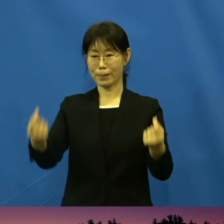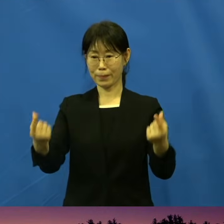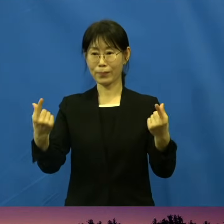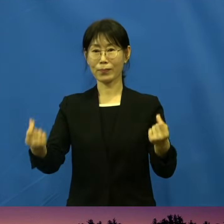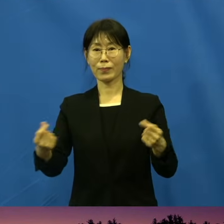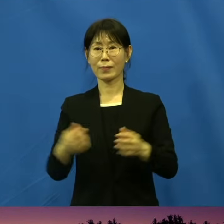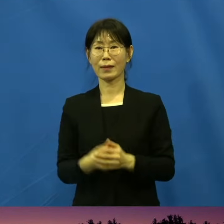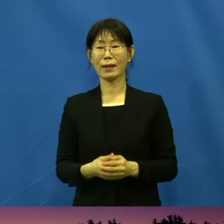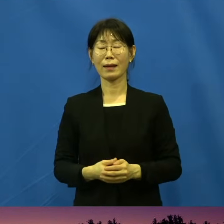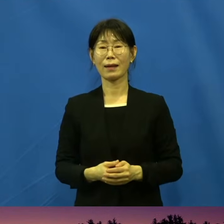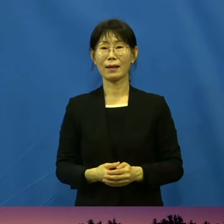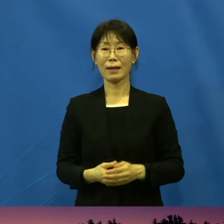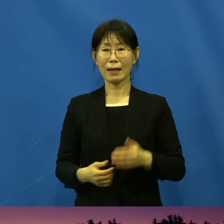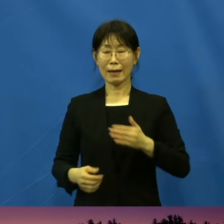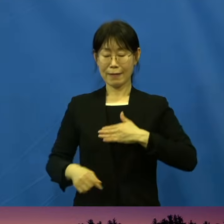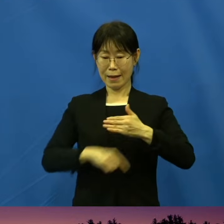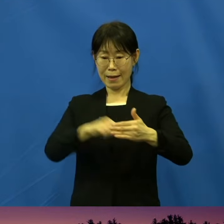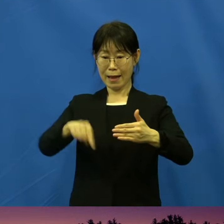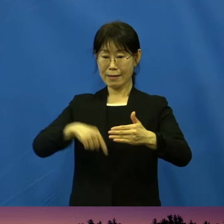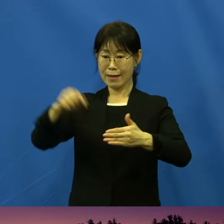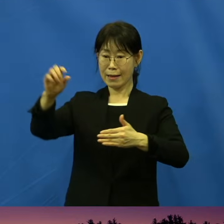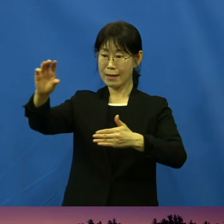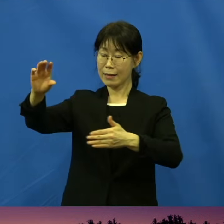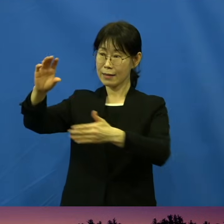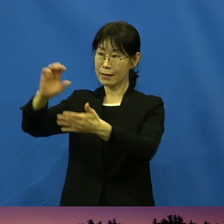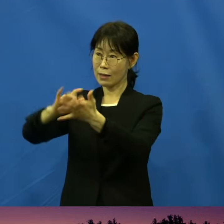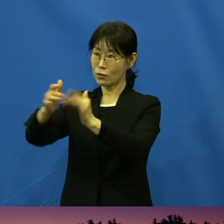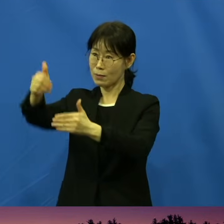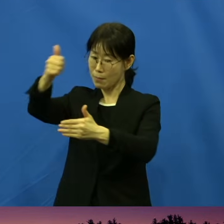여러분, 내 안에 계신 그리스도가 그렇게 사셨어요.